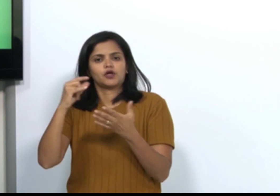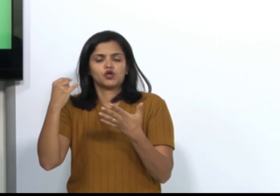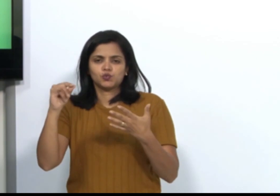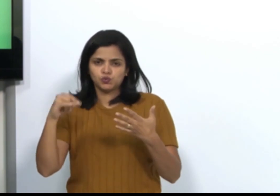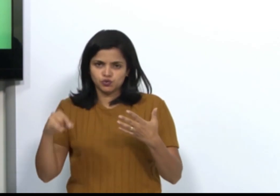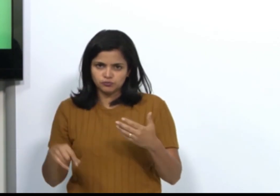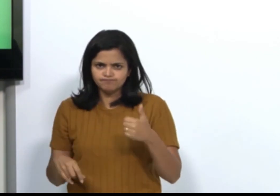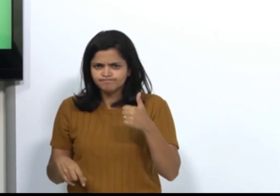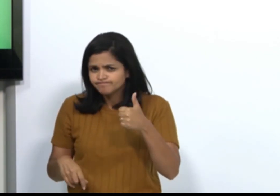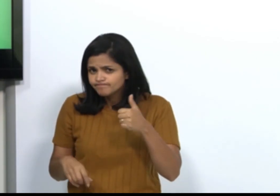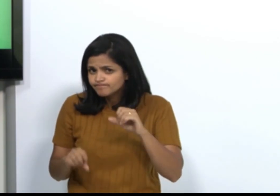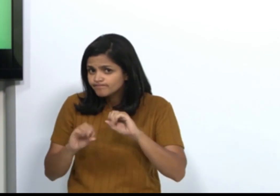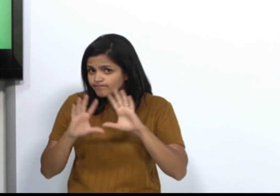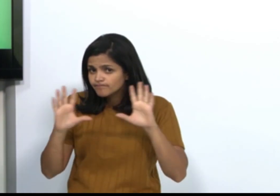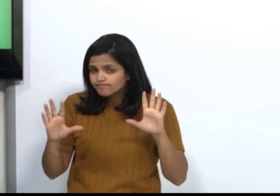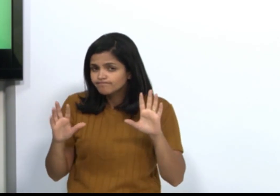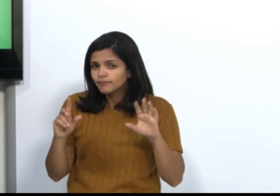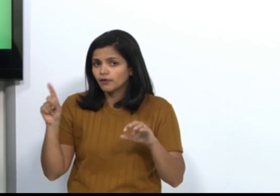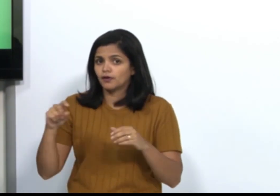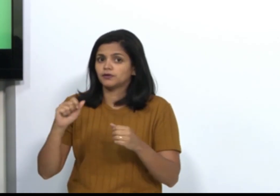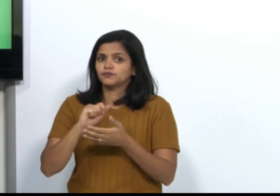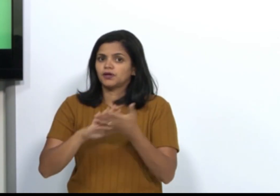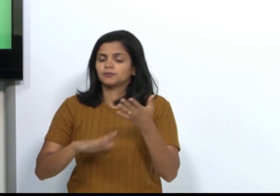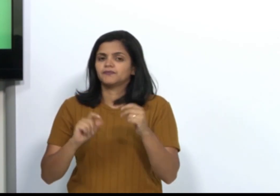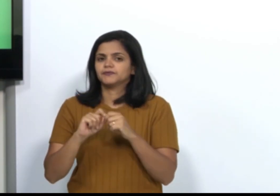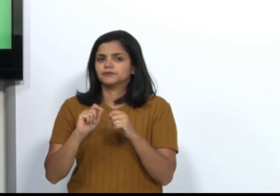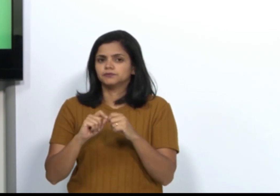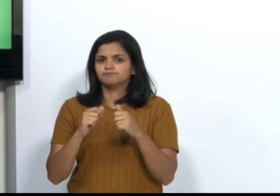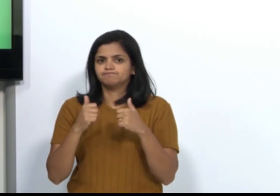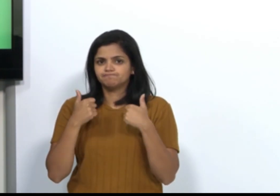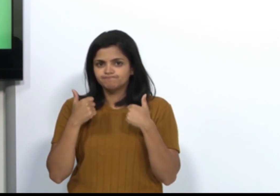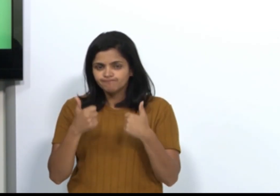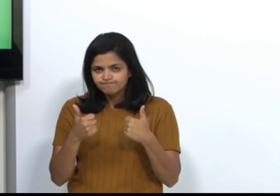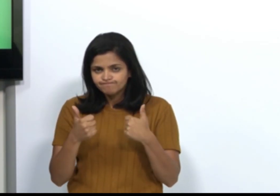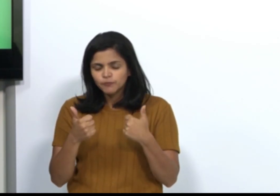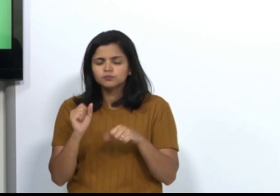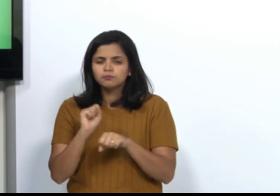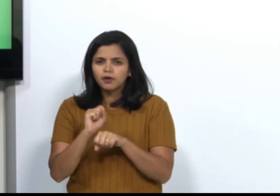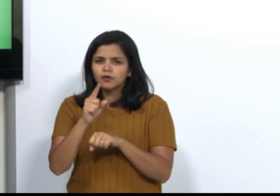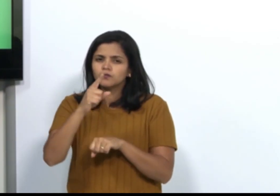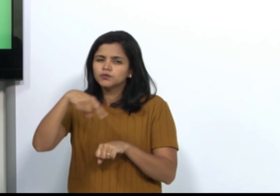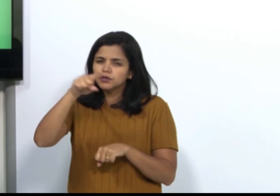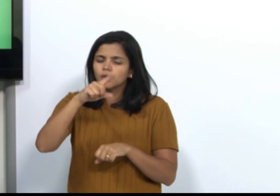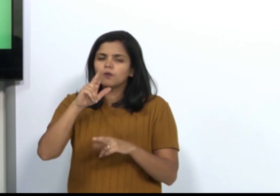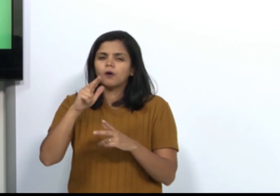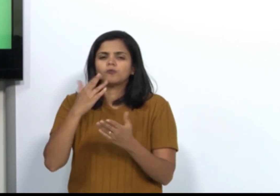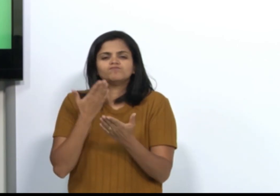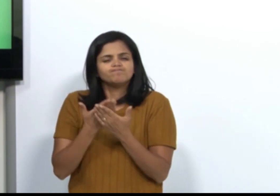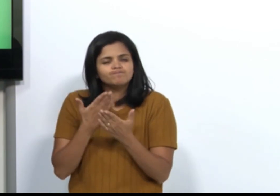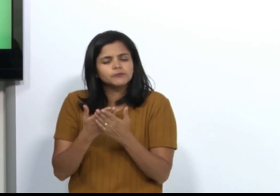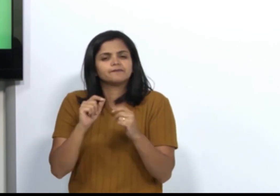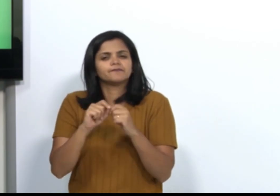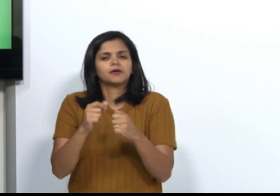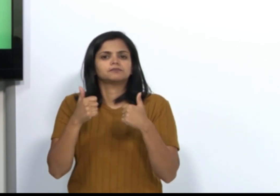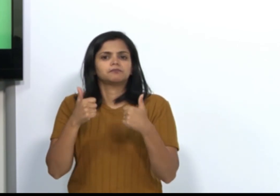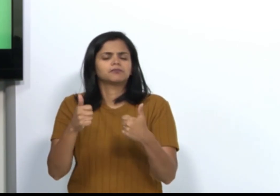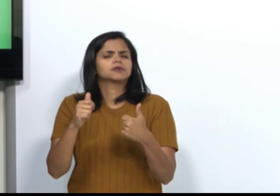no AVA, postar no AVA, para que seja corrigido, ok? Essa é a atividade que vocês farão. Espero que vocês